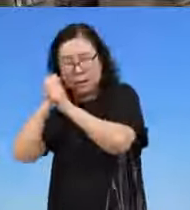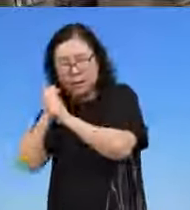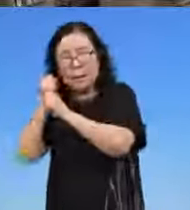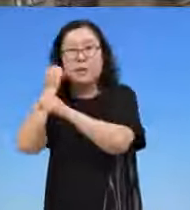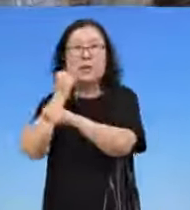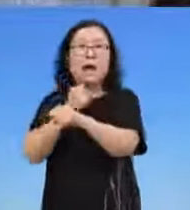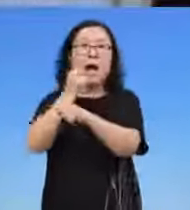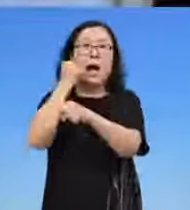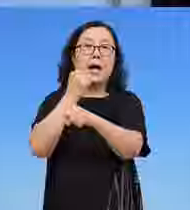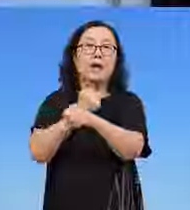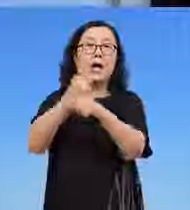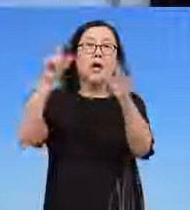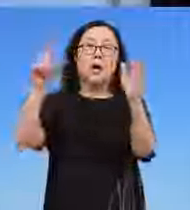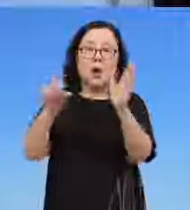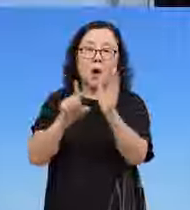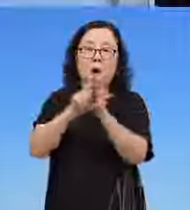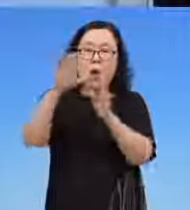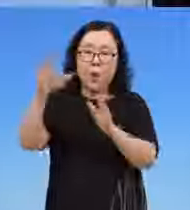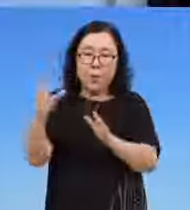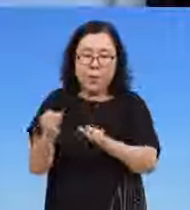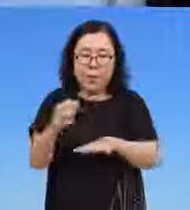주의 말씀 의지하여